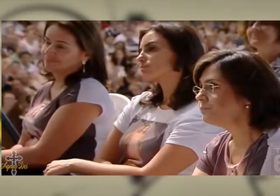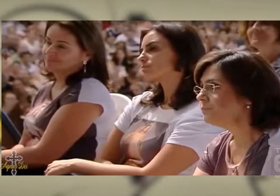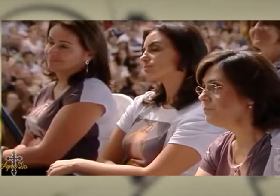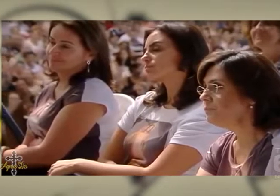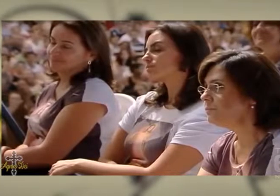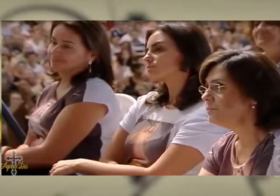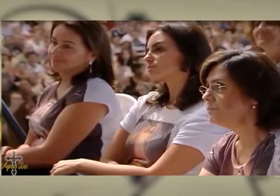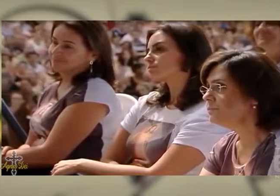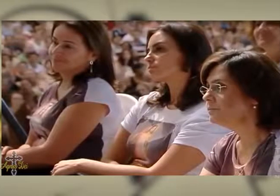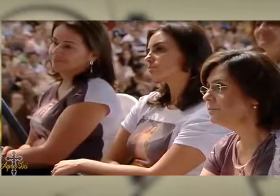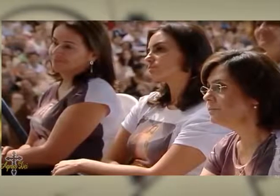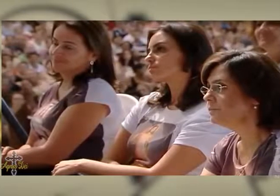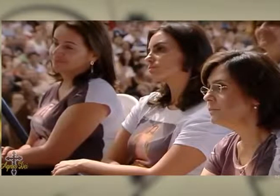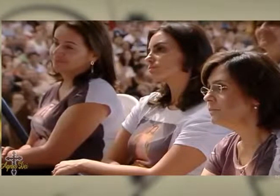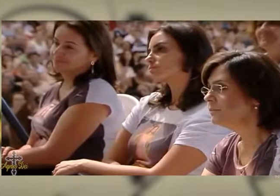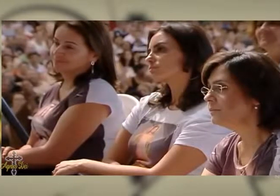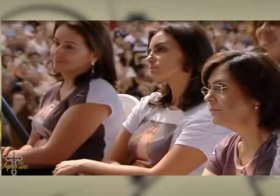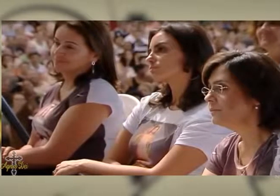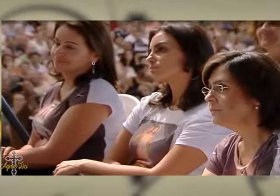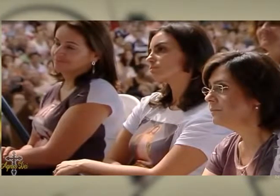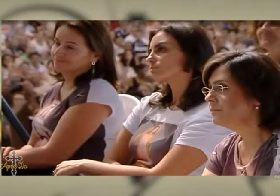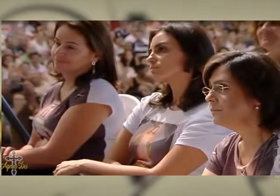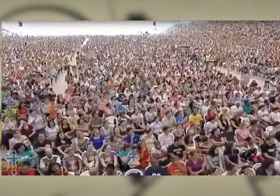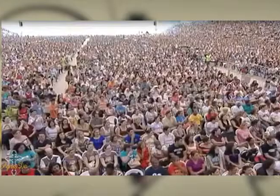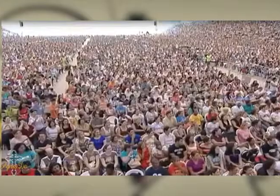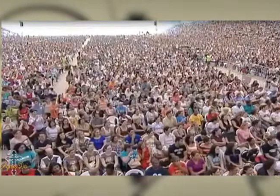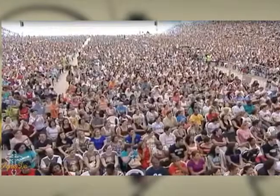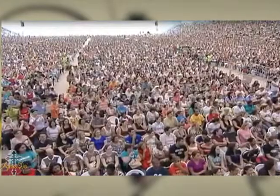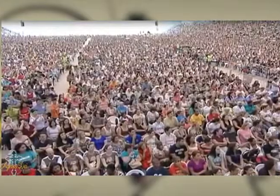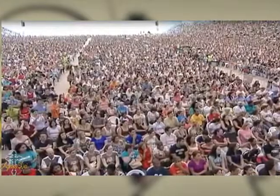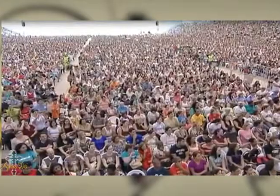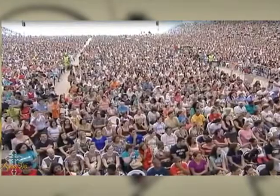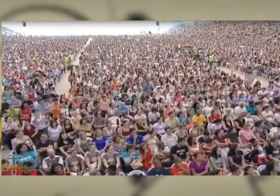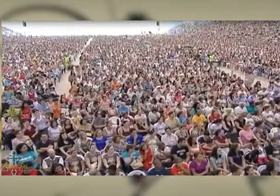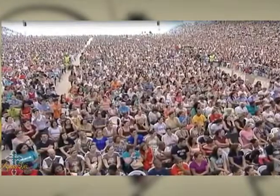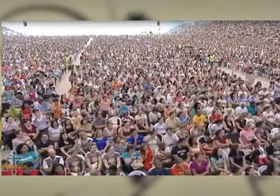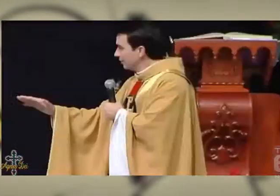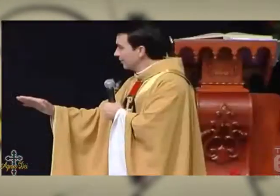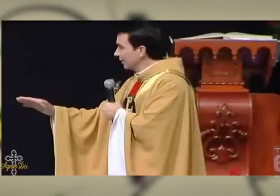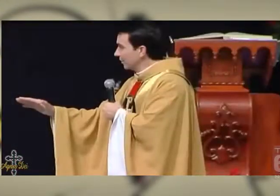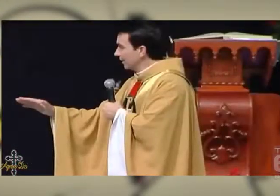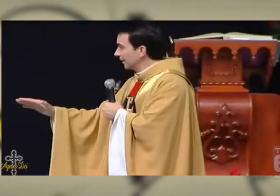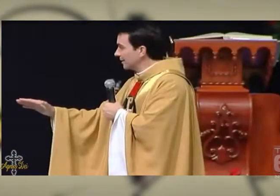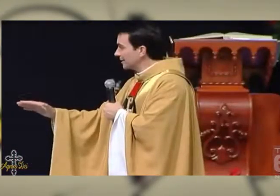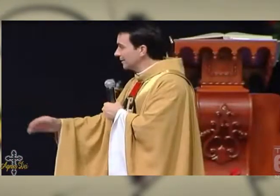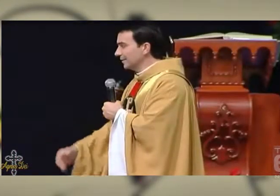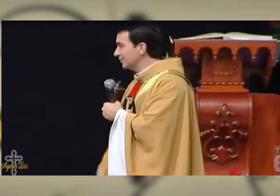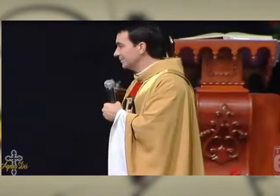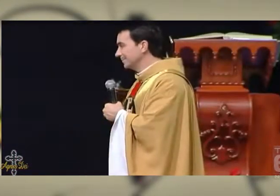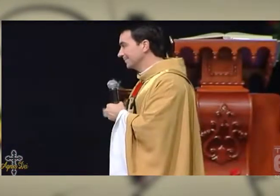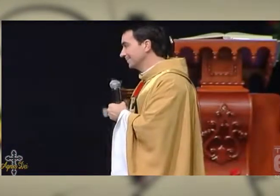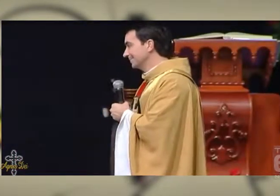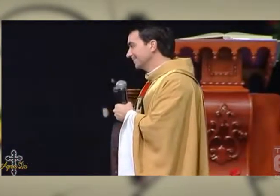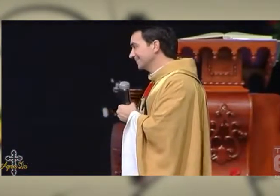no direito de negligenciar o compromisso que uma tem com a outra, é possível a vida comunitária assim?